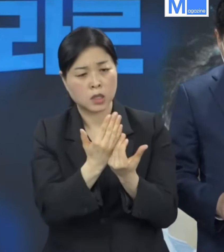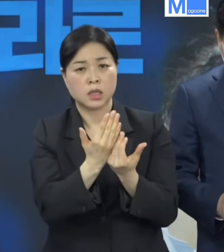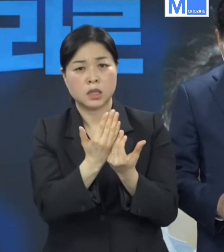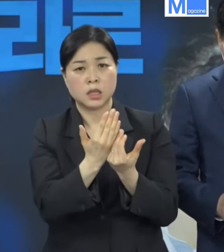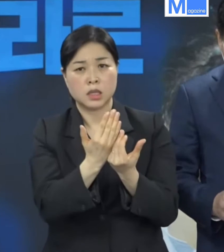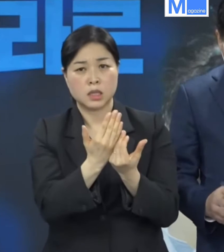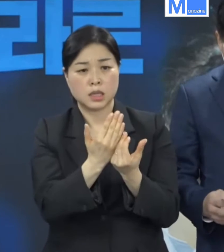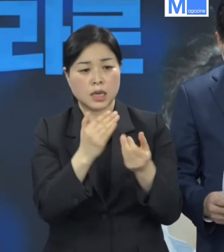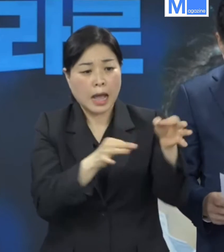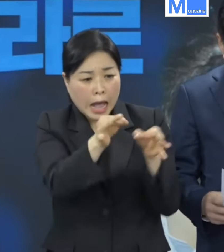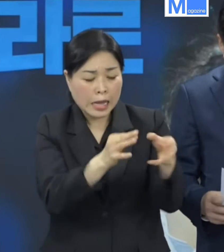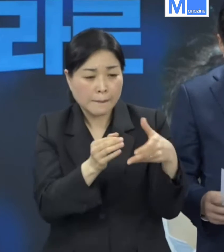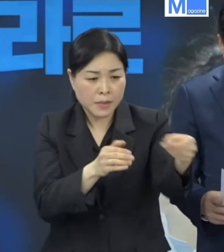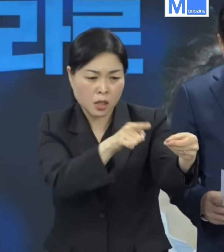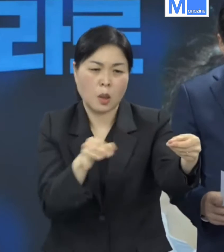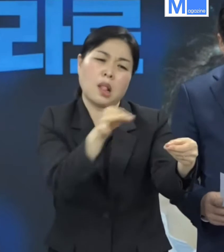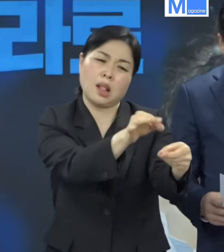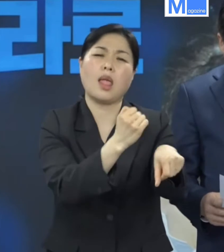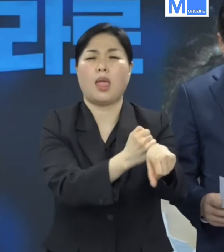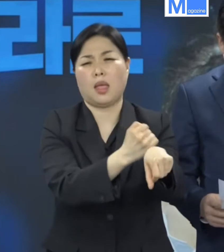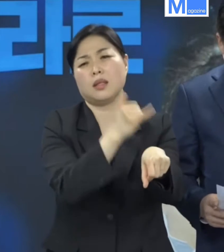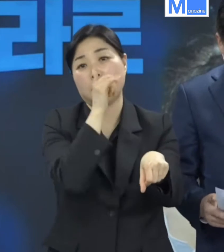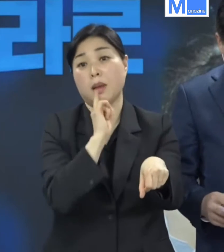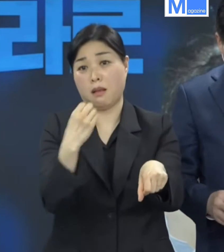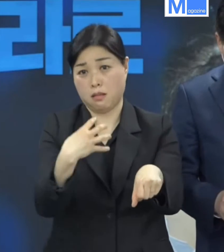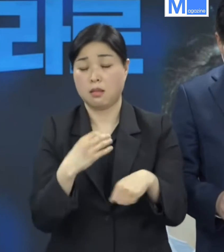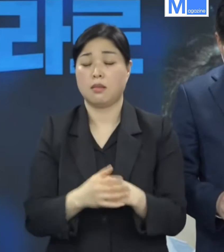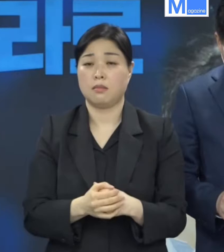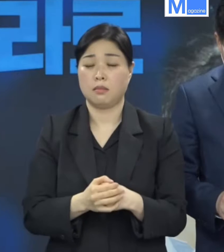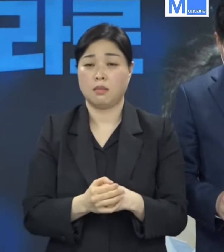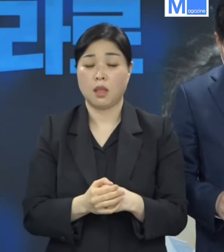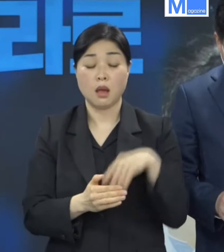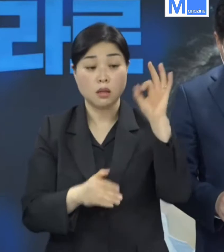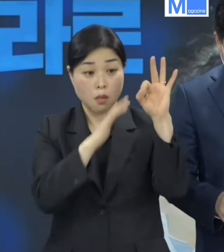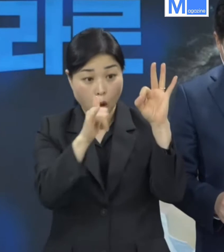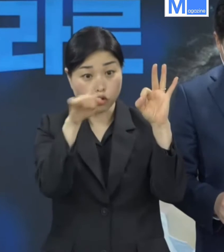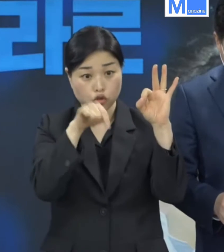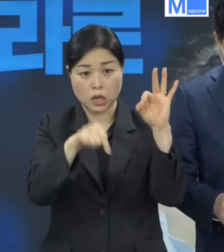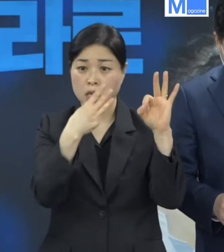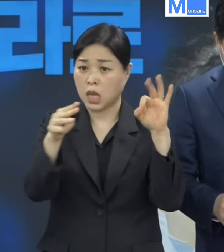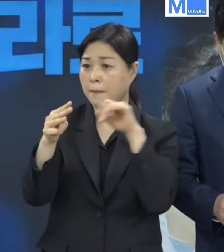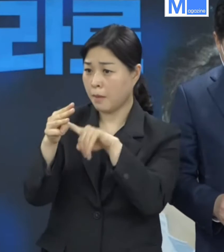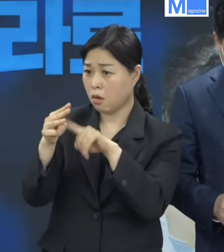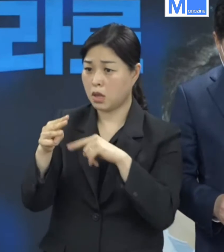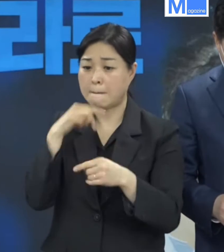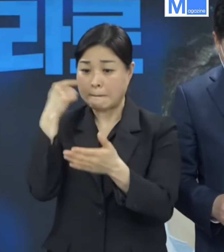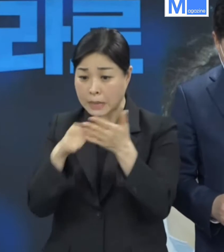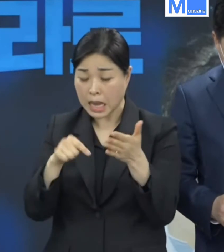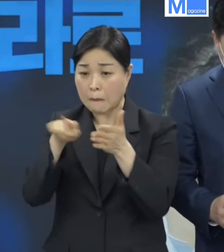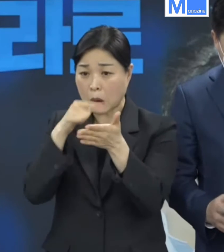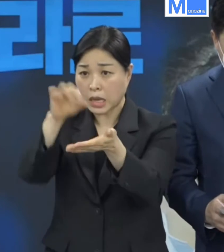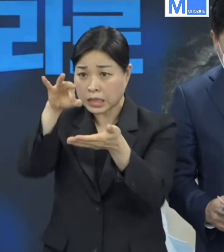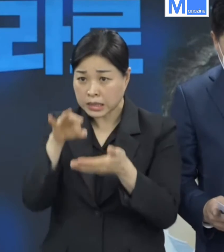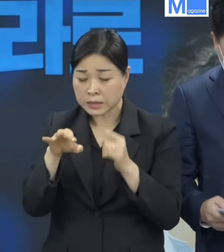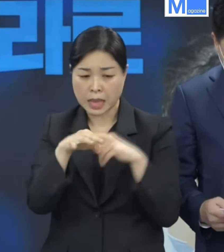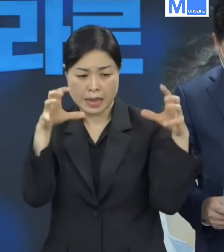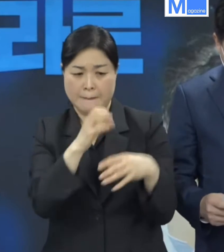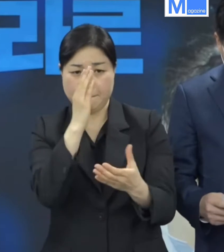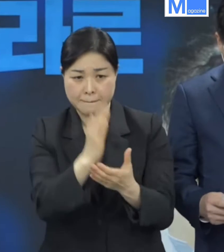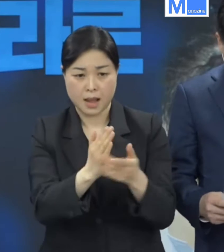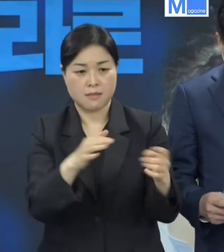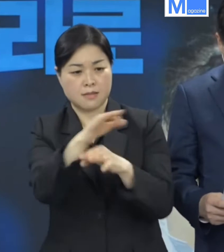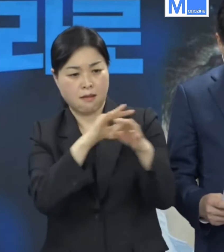납부에 써야 한다고 합니다. 그리고 10명 중에 3명의 손실보상금은 집합금지나